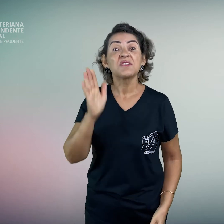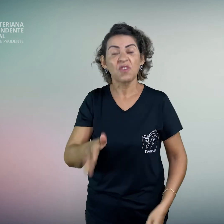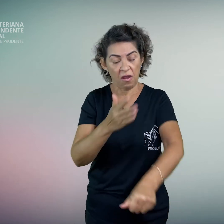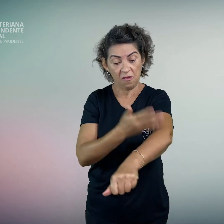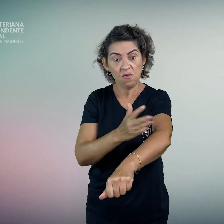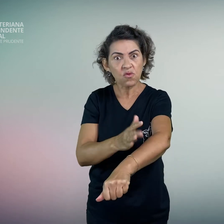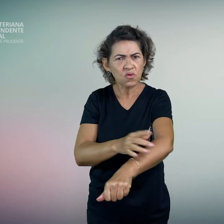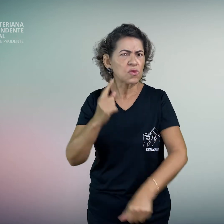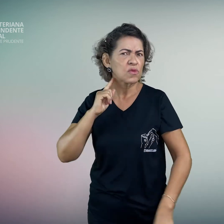ela?